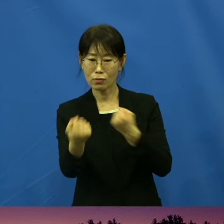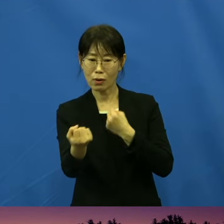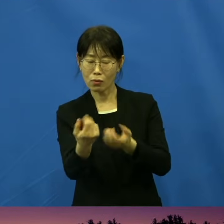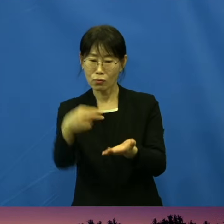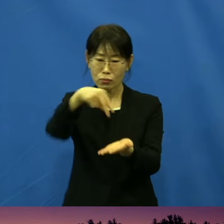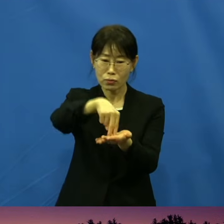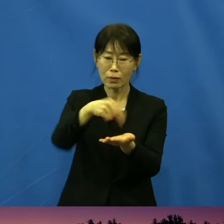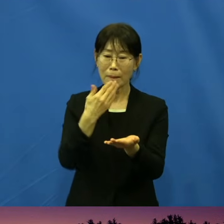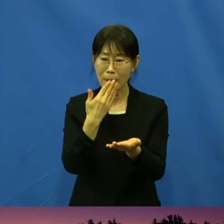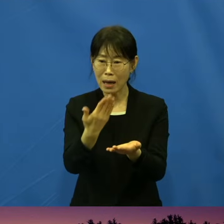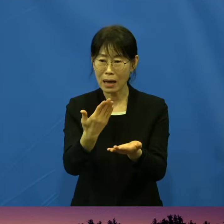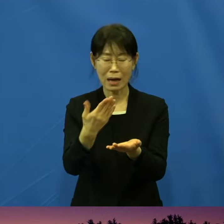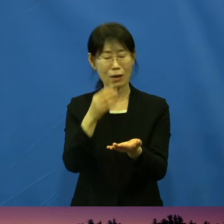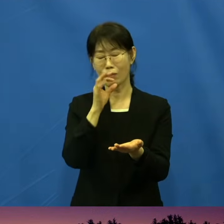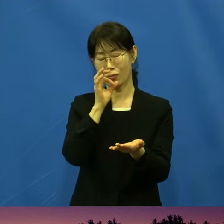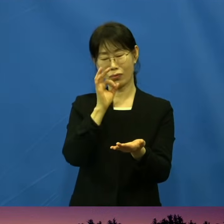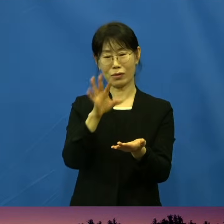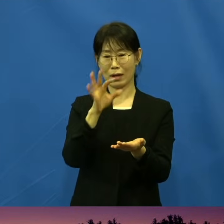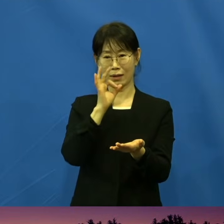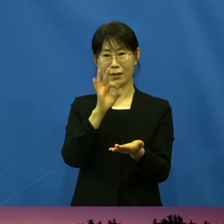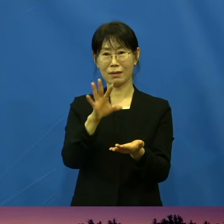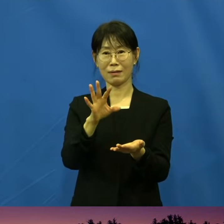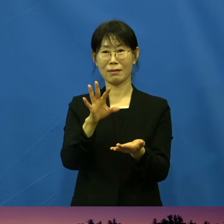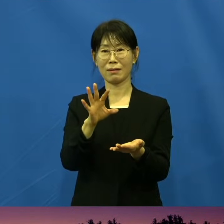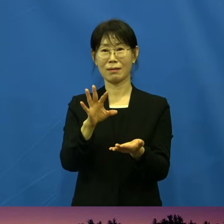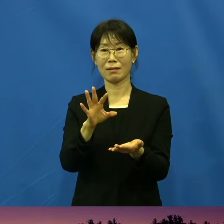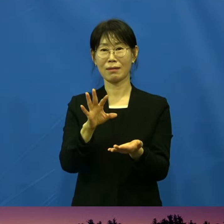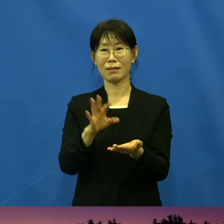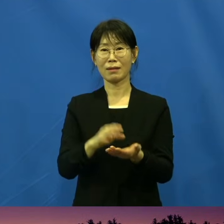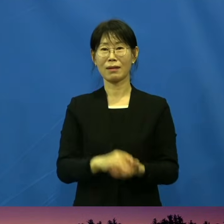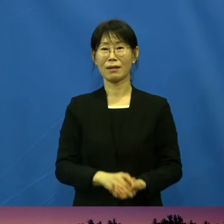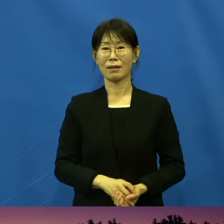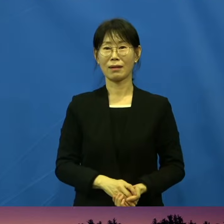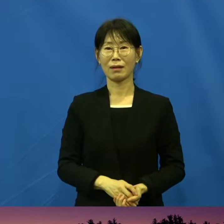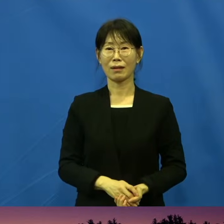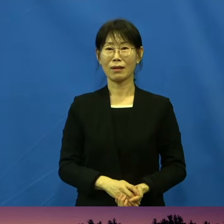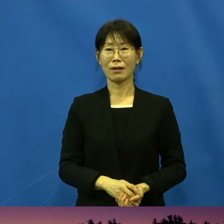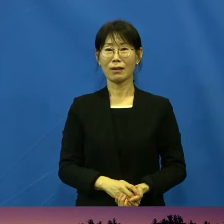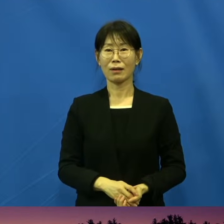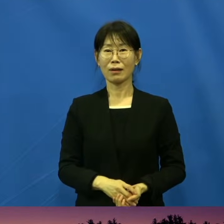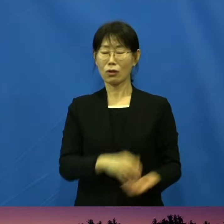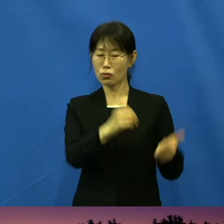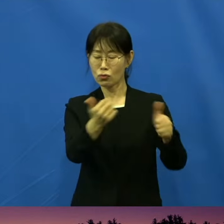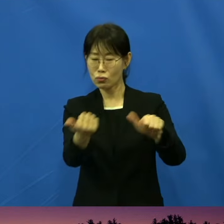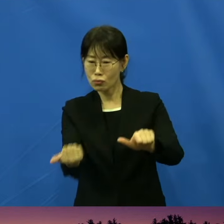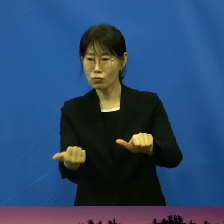어떤 사람은 죽었다고 하는데 갑자기 막 벌떡 일어나는데 내 죽은 줄 알았냐?